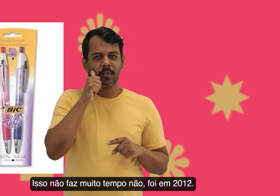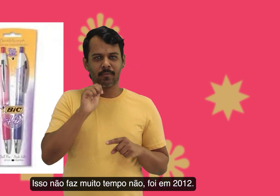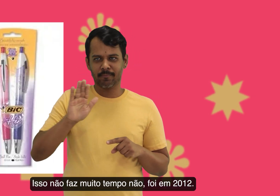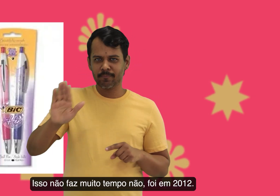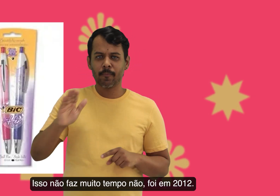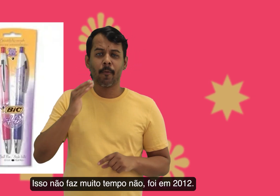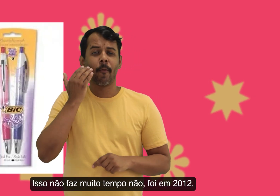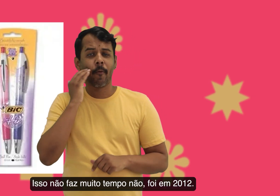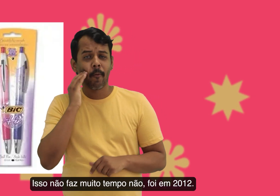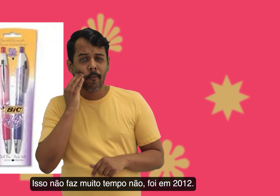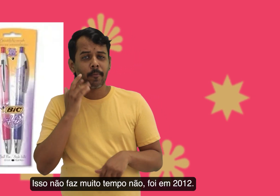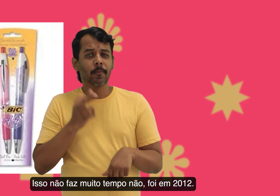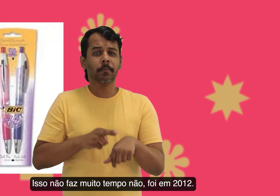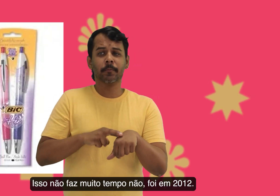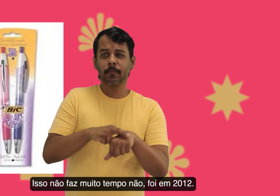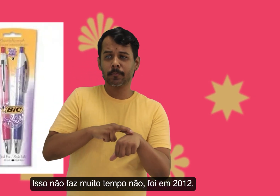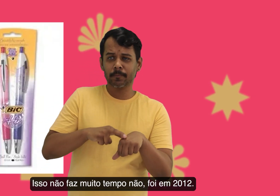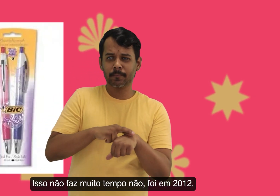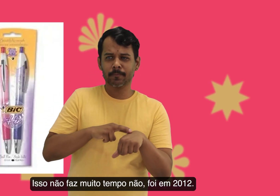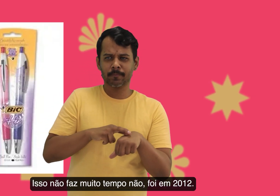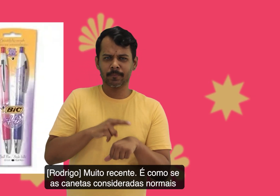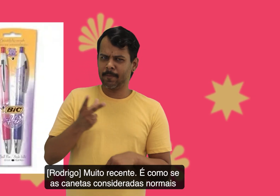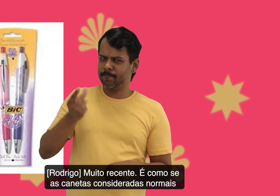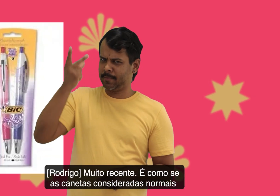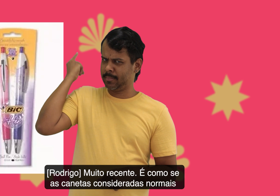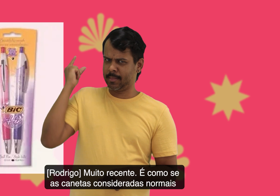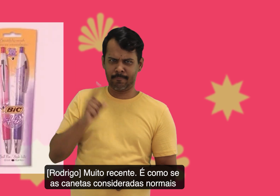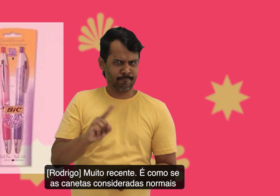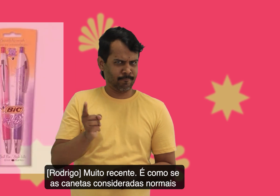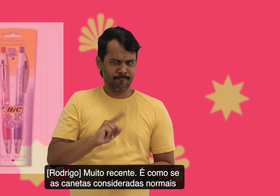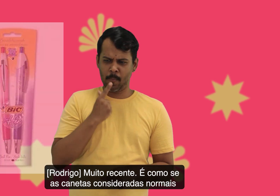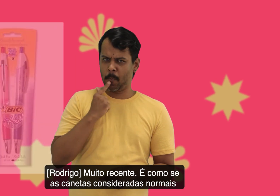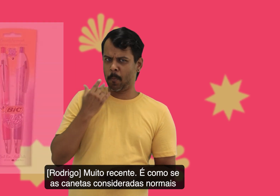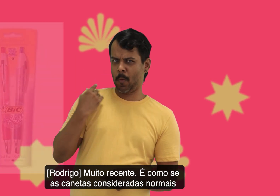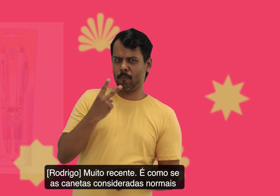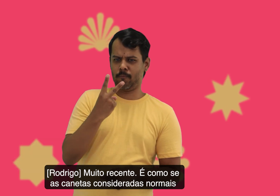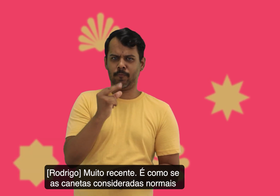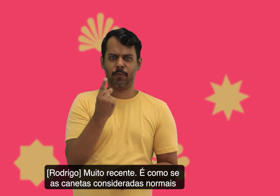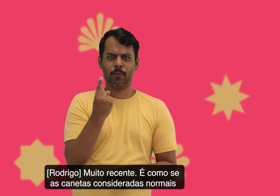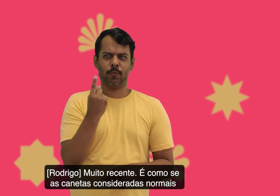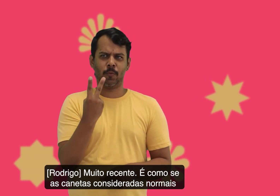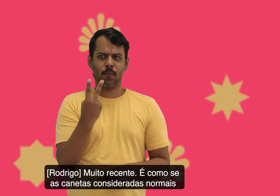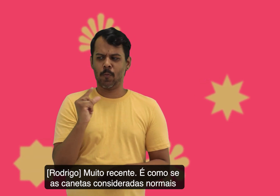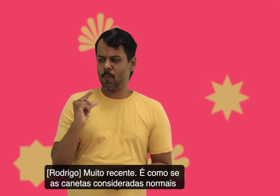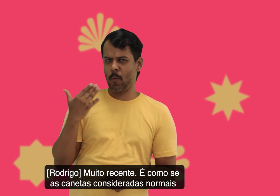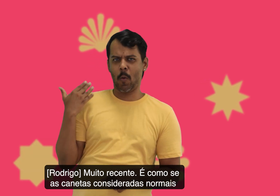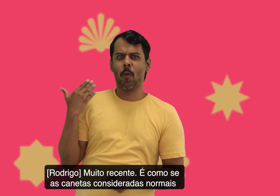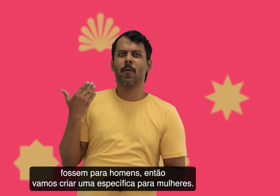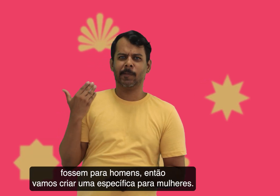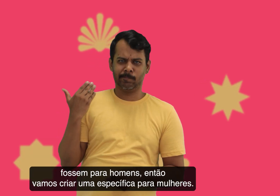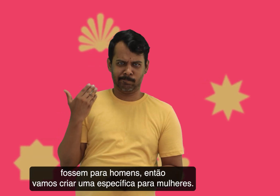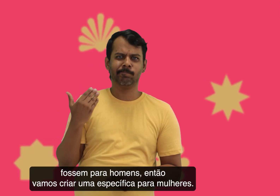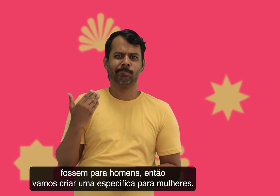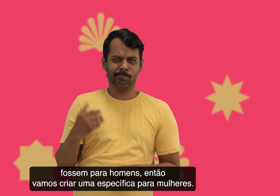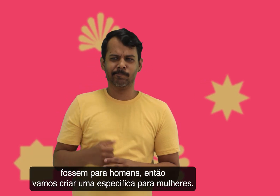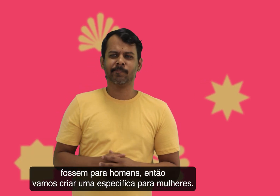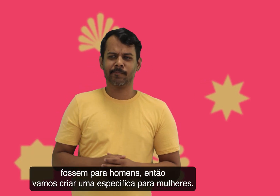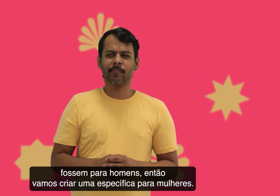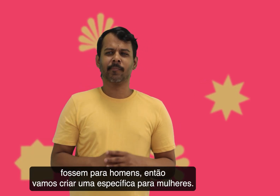Isso não faz muito tempo, não. Foi em 2012. Muito recente. É como se as canetas consideradas normais fossem para homens,